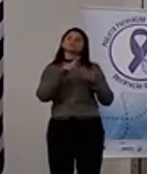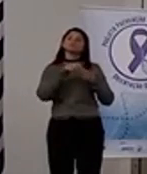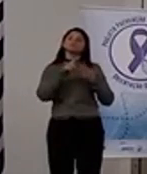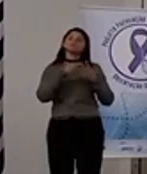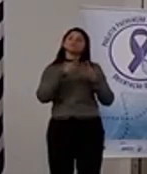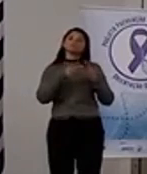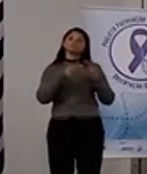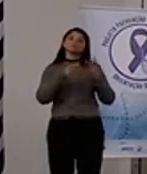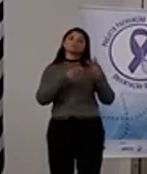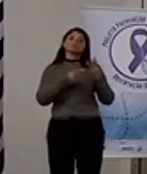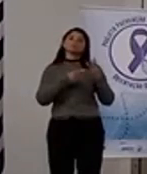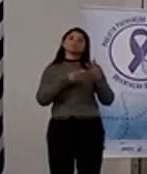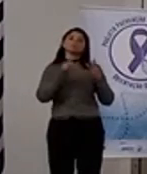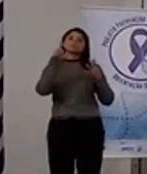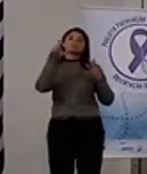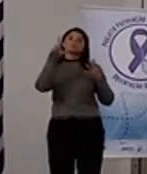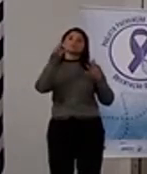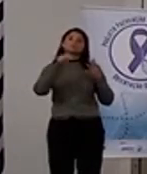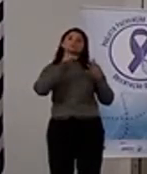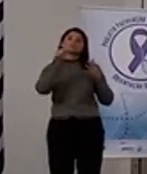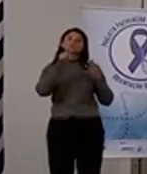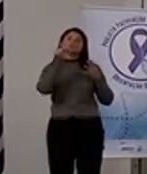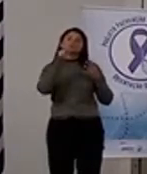Que é isso que o geneticista ele acaba avaliando, né?